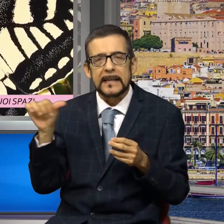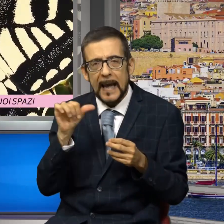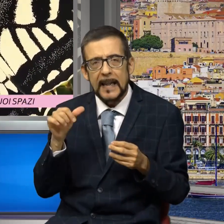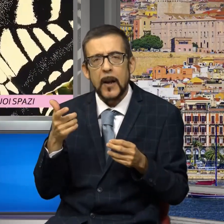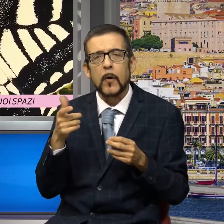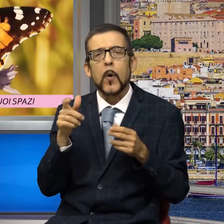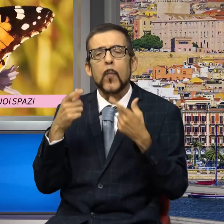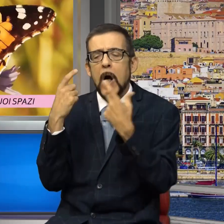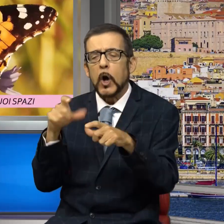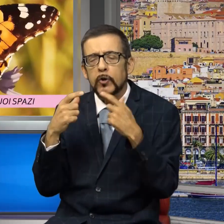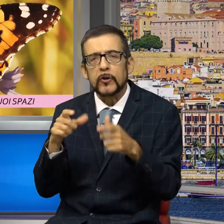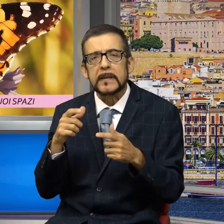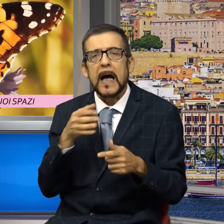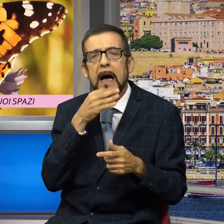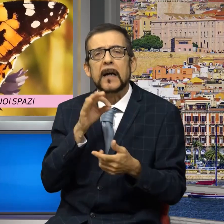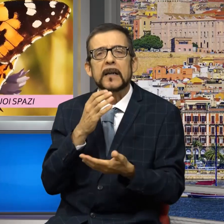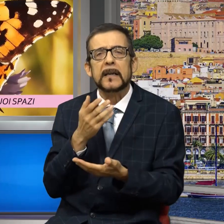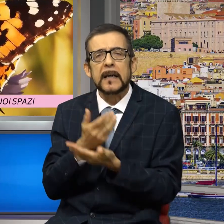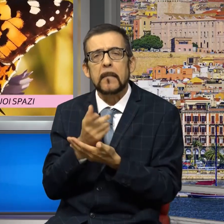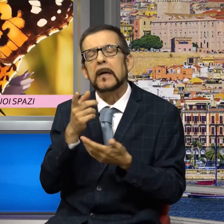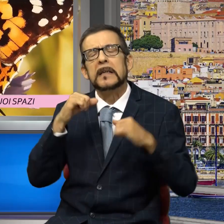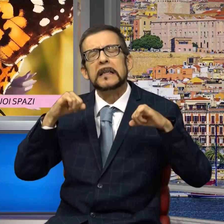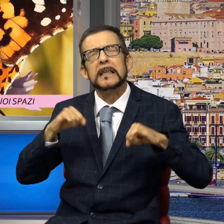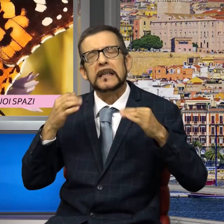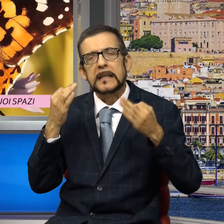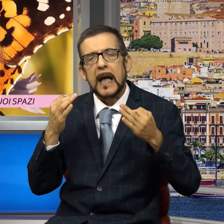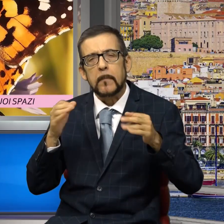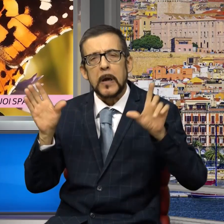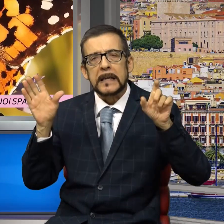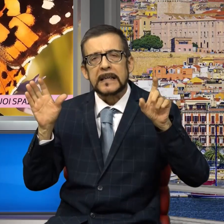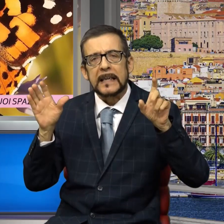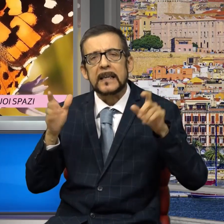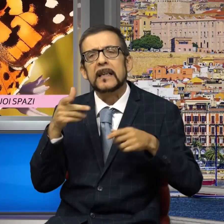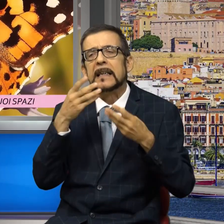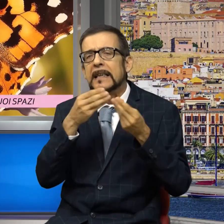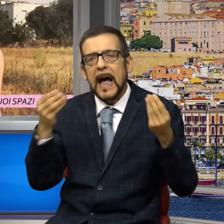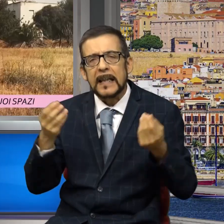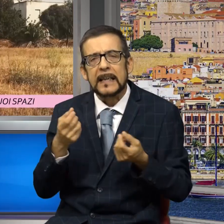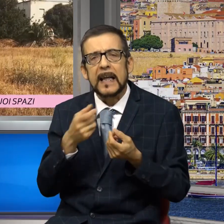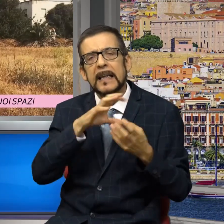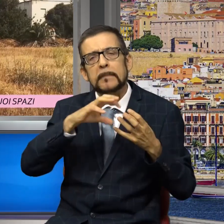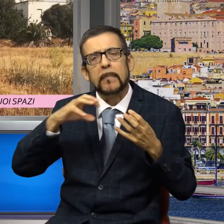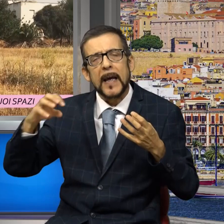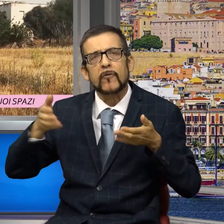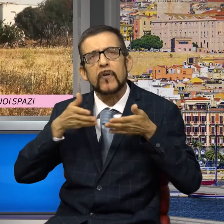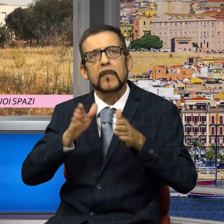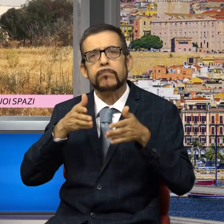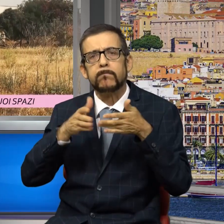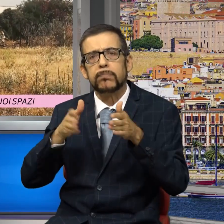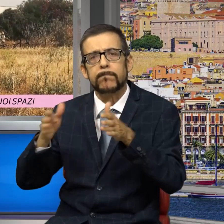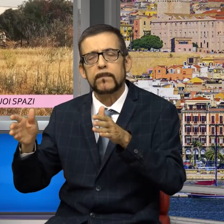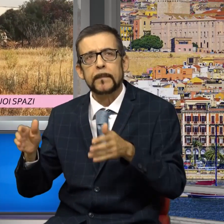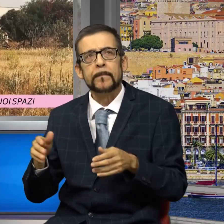città quindi che dimostra di essere anche salubre, se tante specie riescono a riprodursi. Allora, siamo innanzitutto in